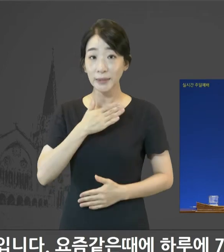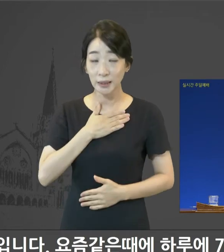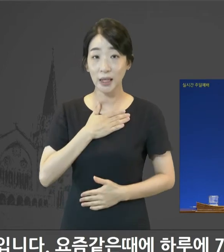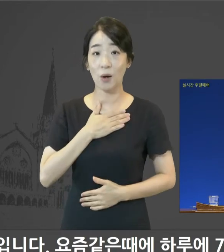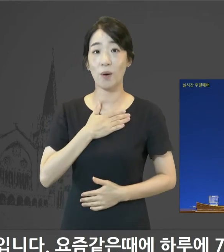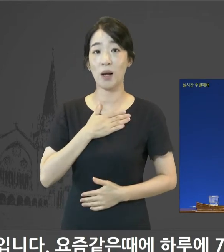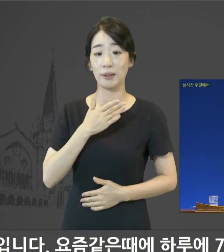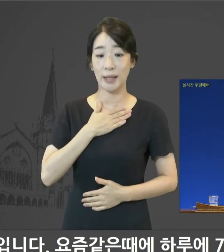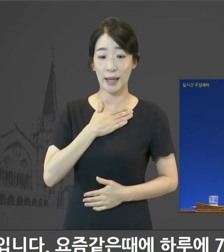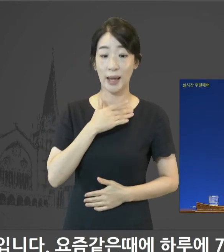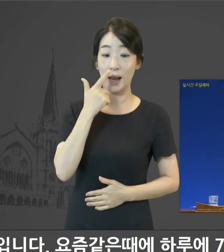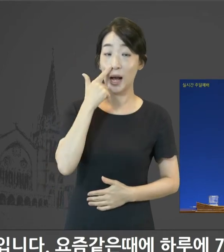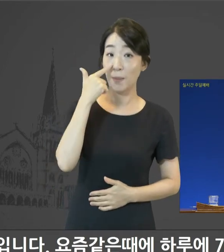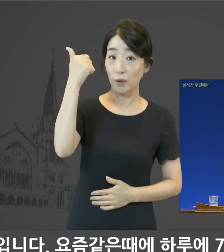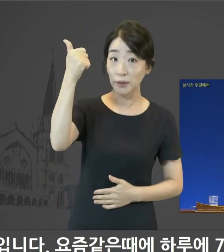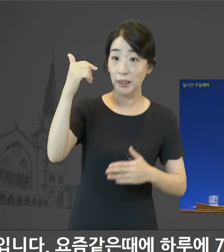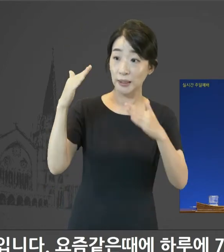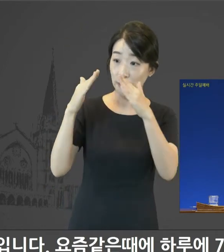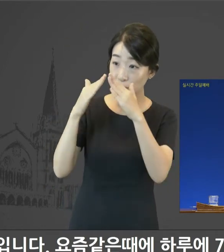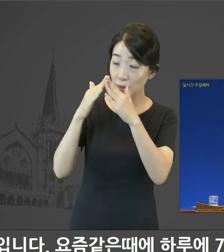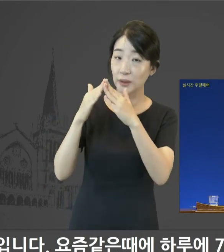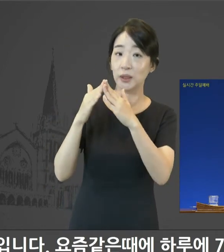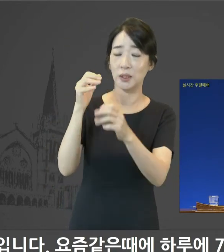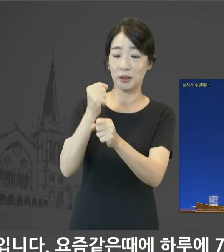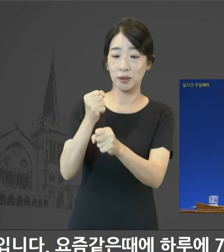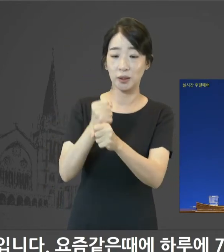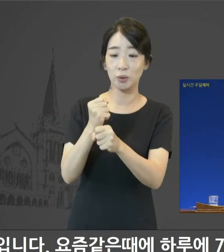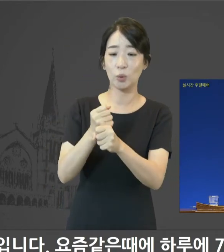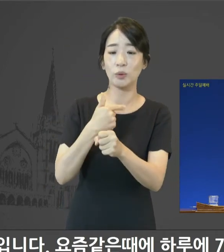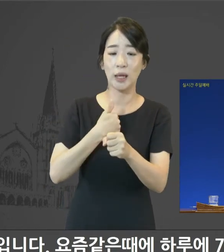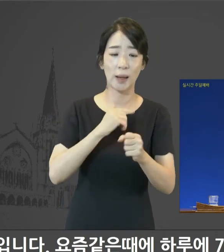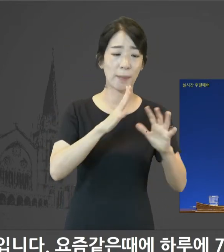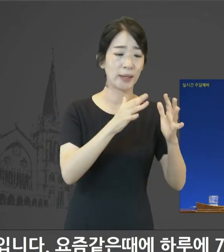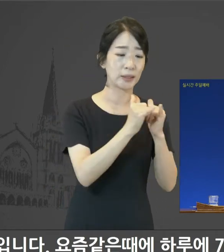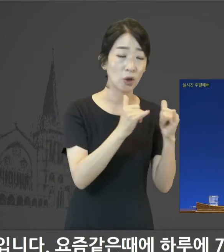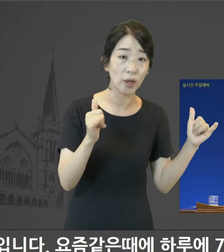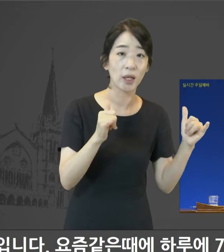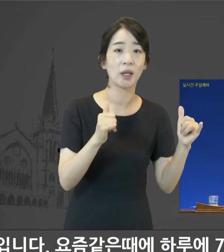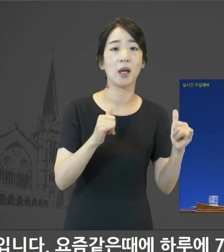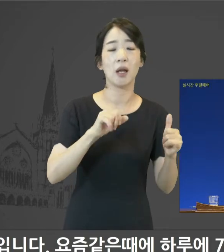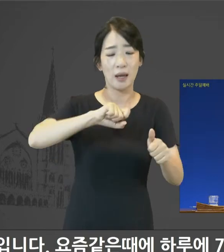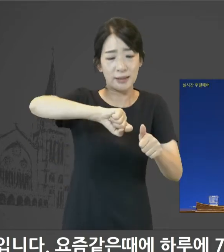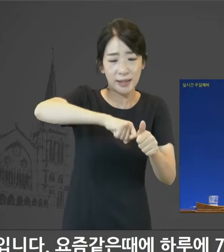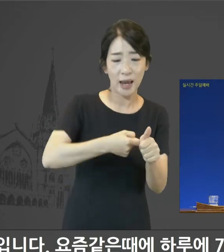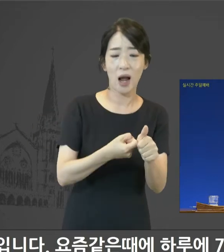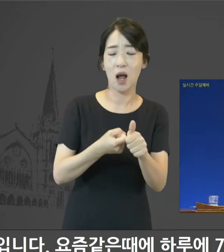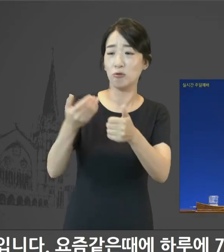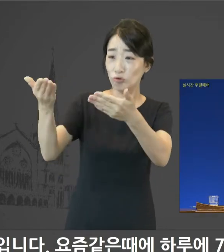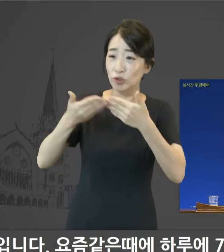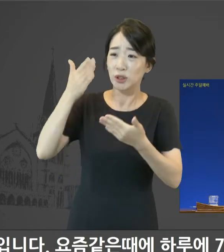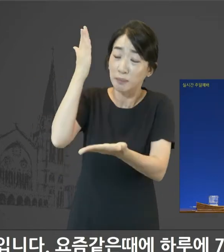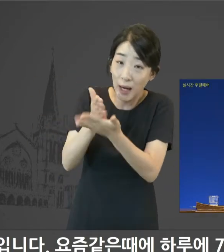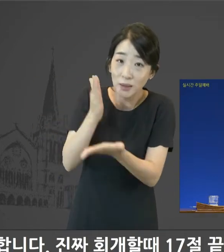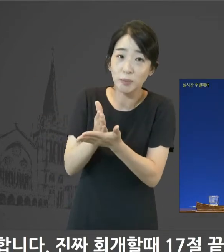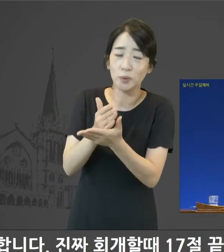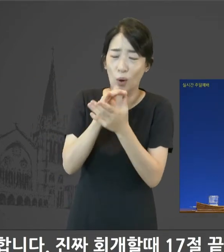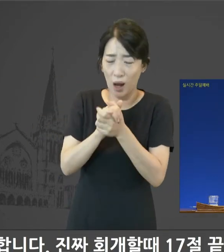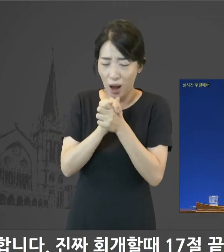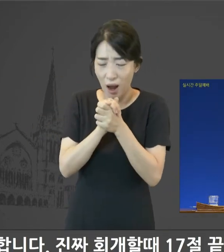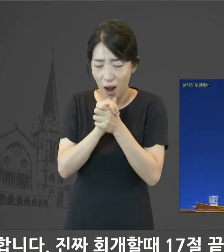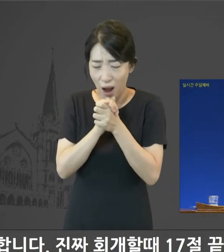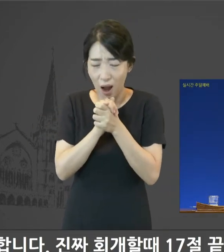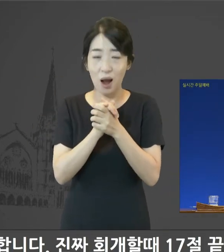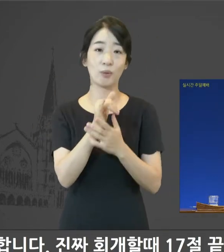나와 내 아버지의 집을 치시고 주의 백성에게 재앙을 내리지 마옵소서. 제대로 된 거예요. 우리